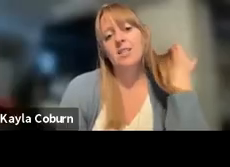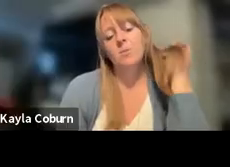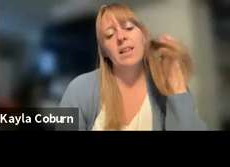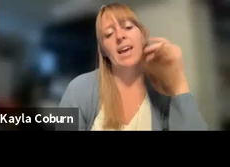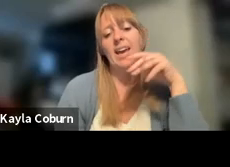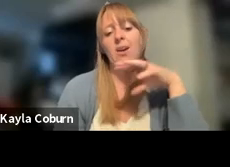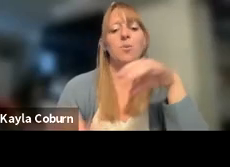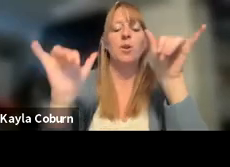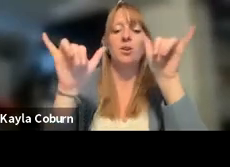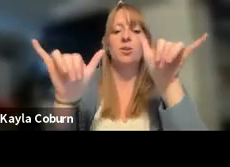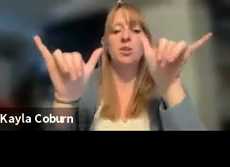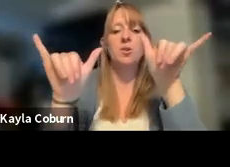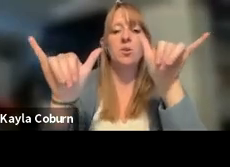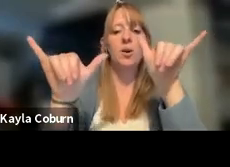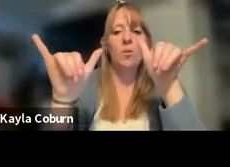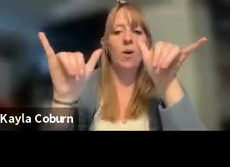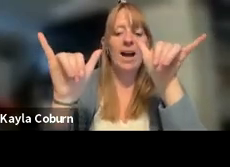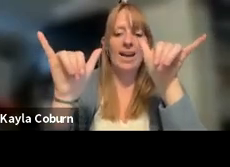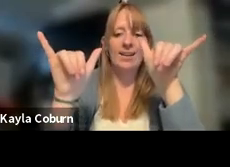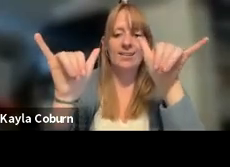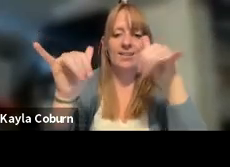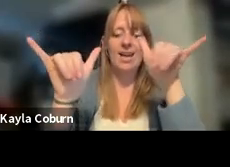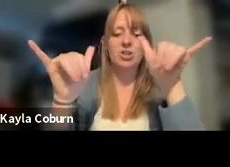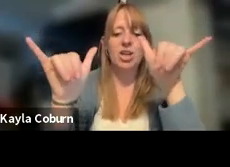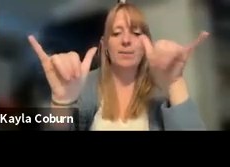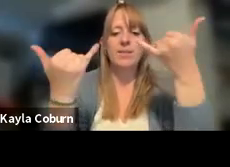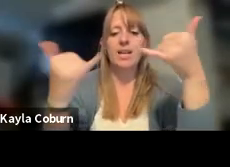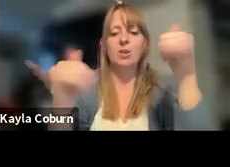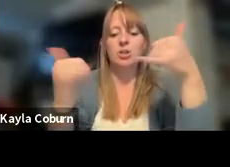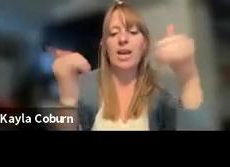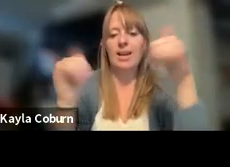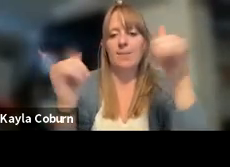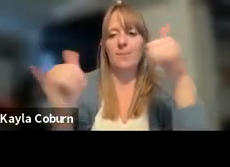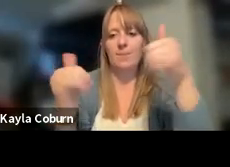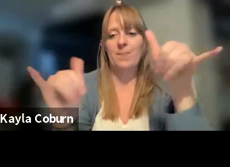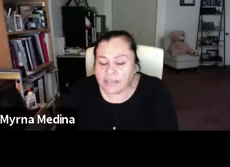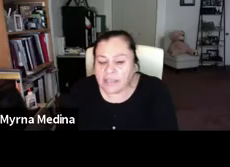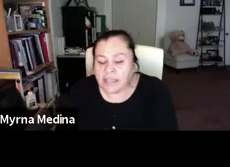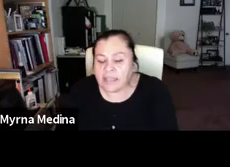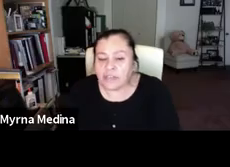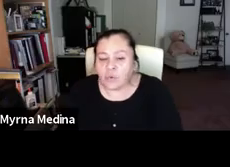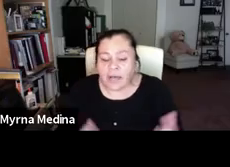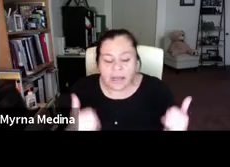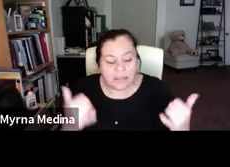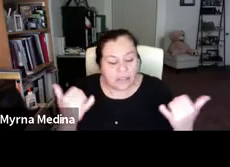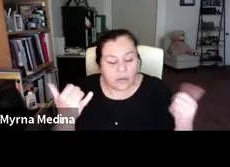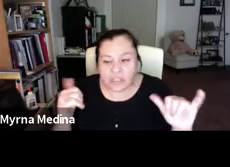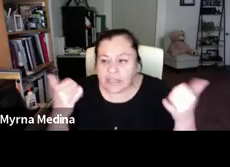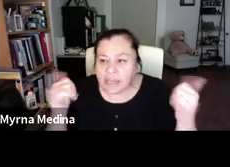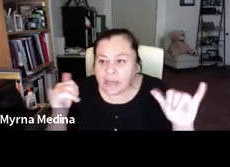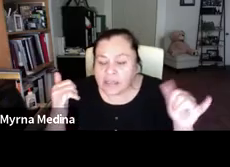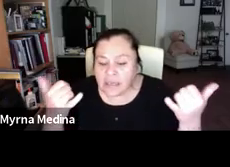Next is play, where you do 2 Y hand shapes and you shake it. La siguiente es jugar, hacen